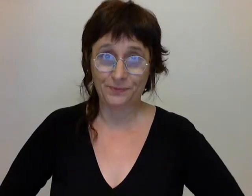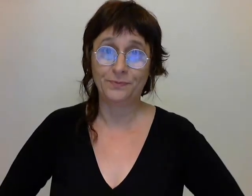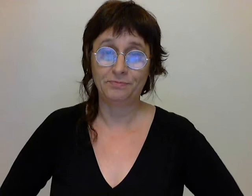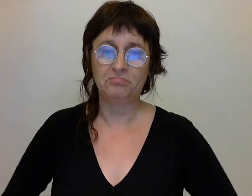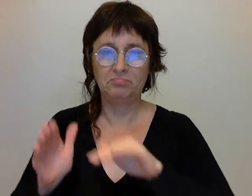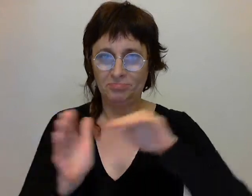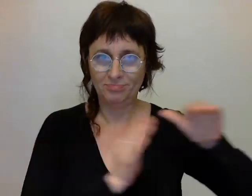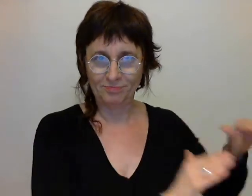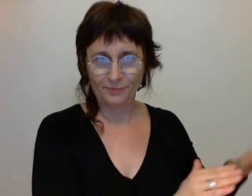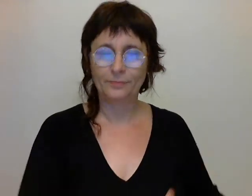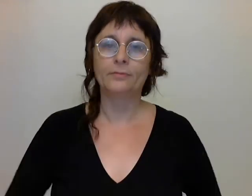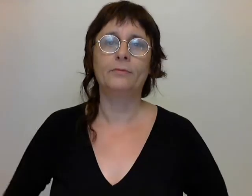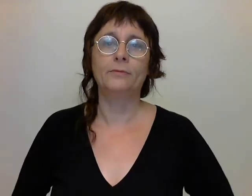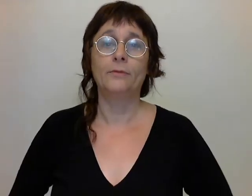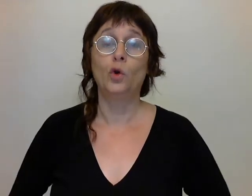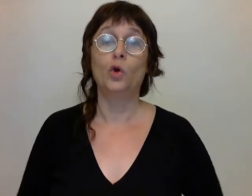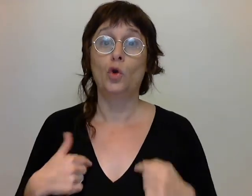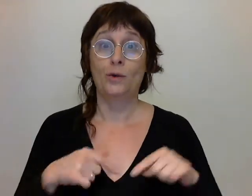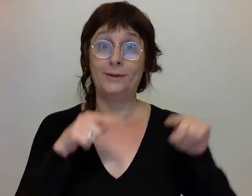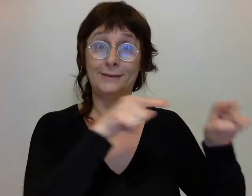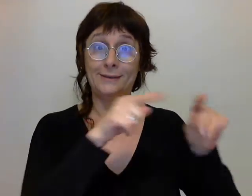fuerte apoyo y izquierda más. ¿Cómo?